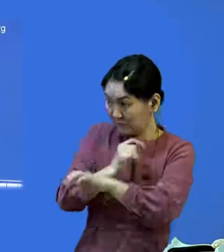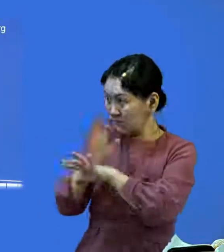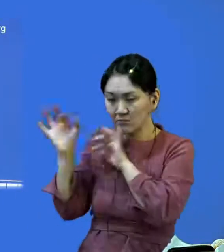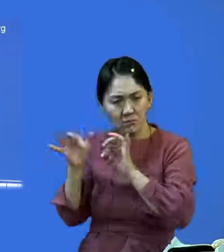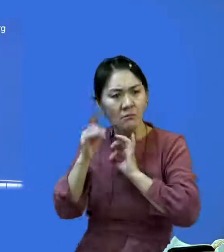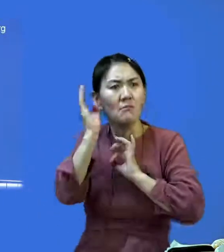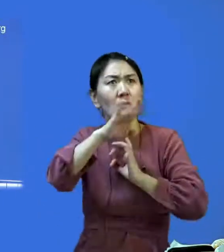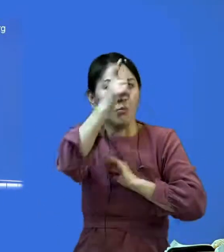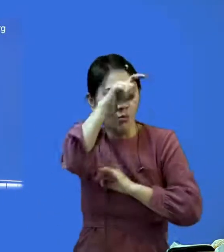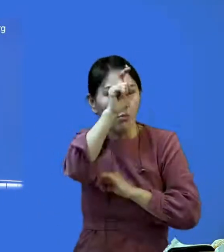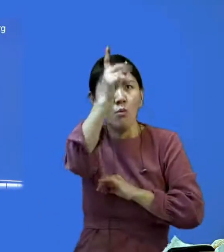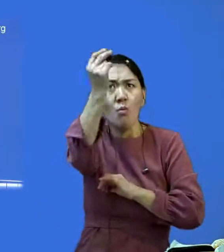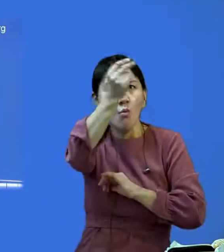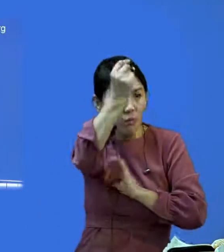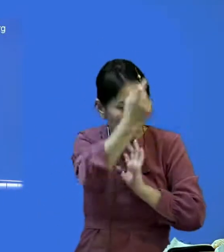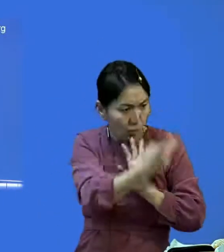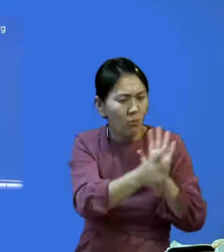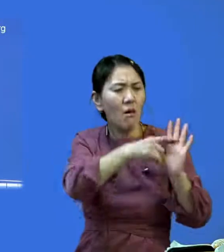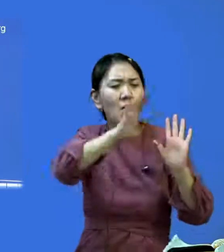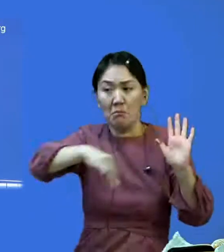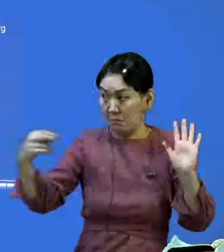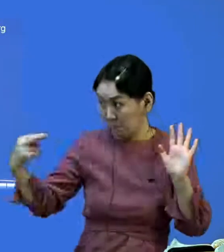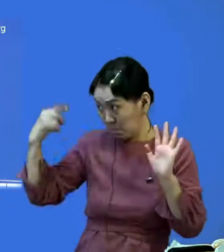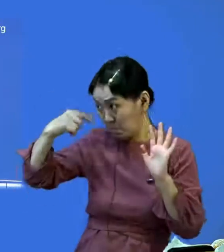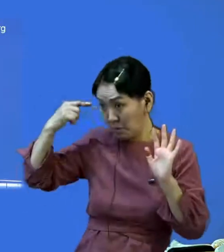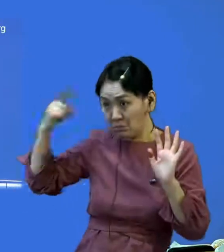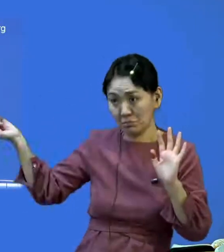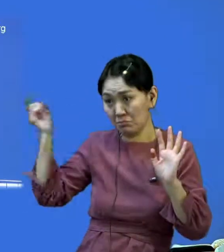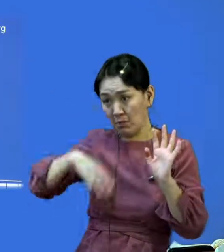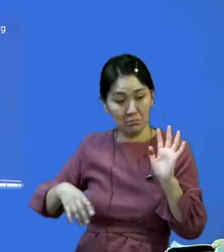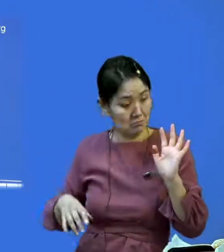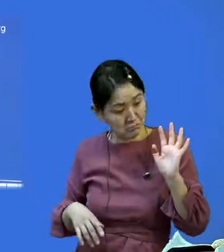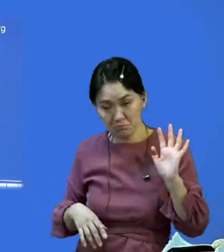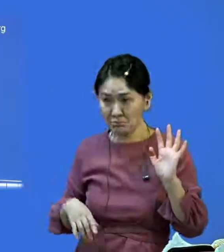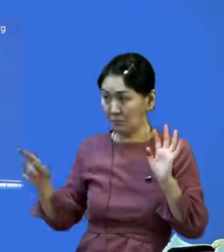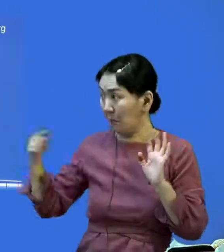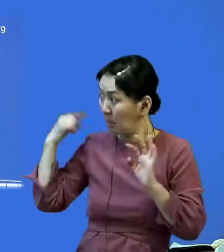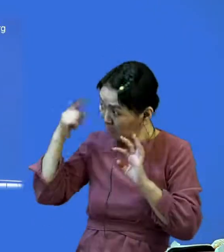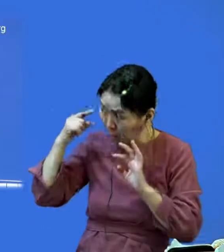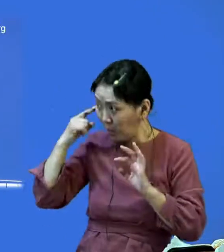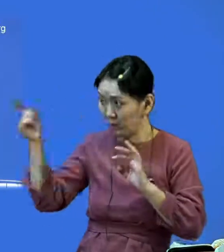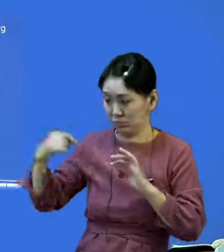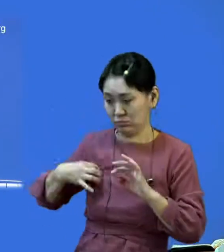Танихгүй байх нь ойлгомжтой хэрэг байгаа үст дээ. Тийм ээ. Таньдаг ч юу, таньдаггүй ч тэр ямар хамааралтай юм?